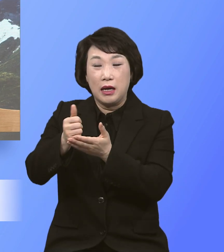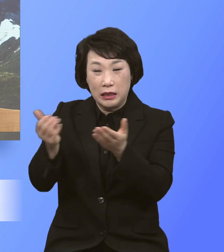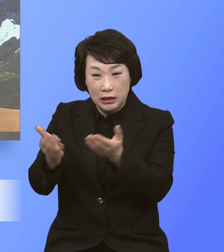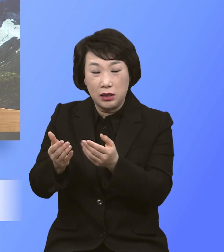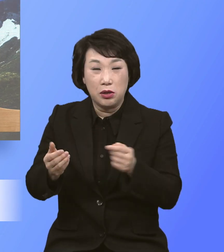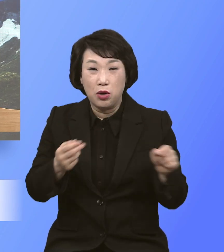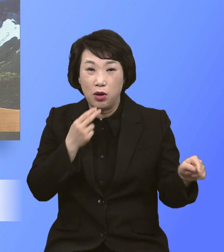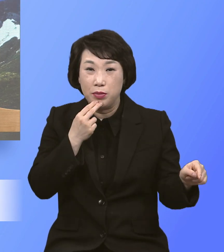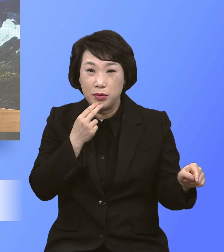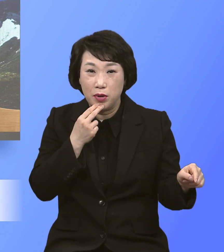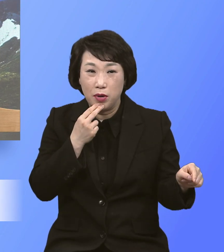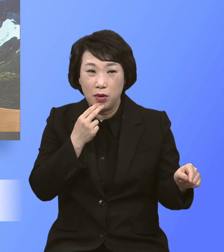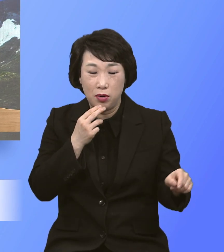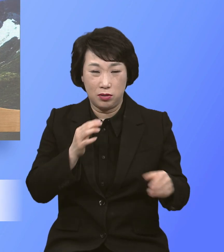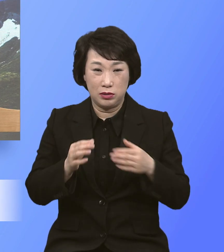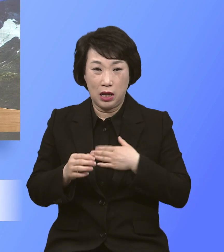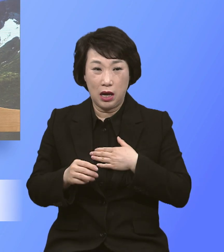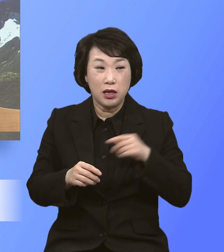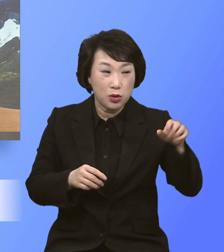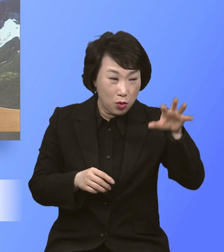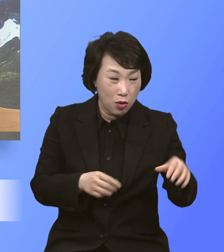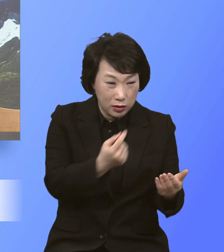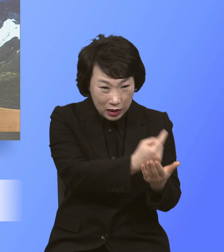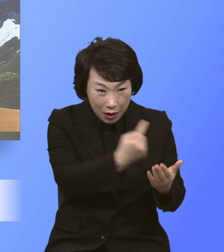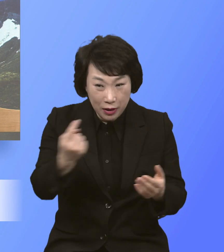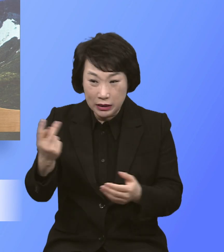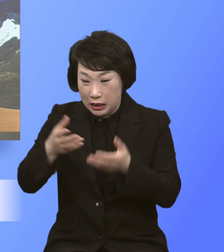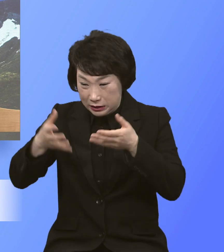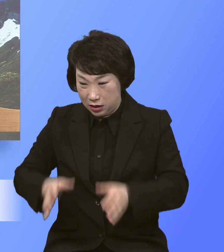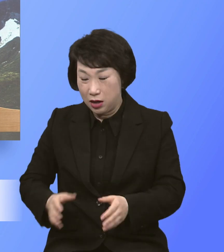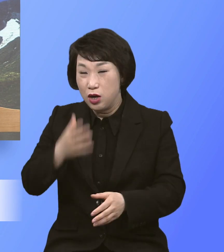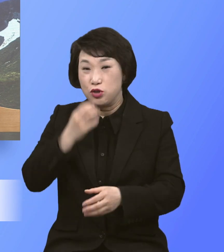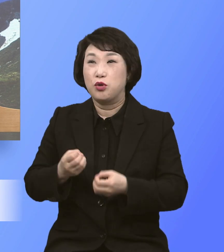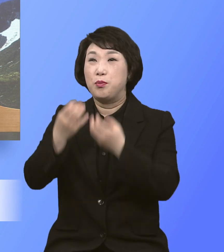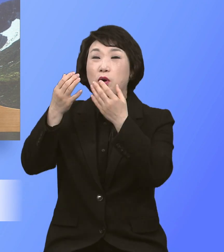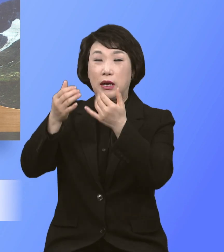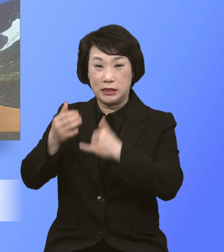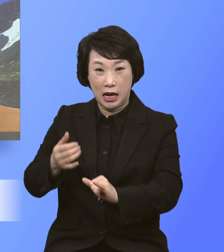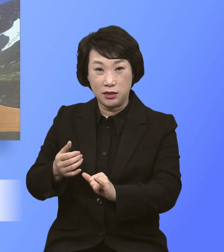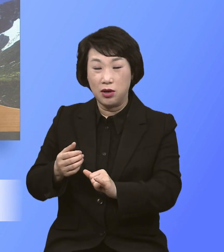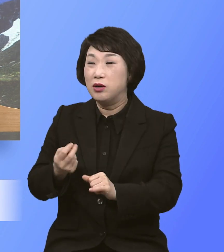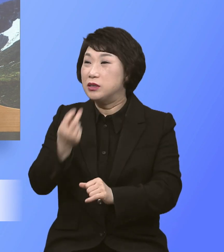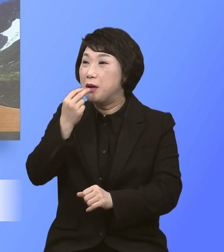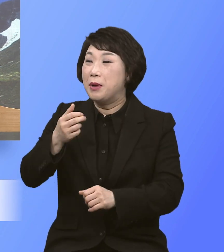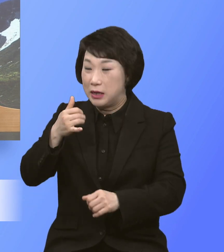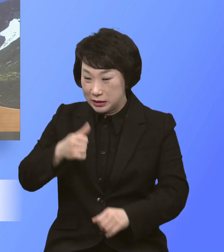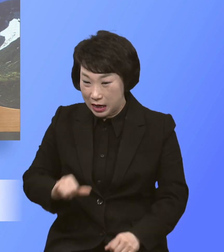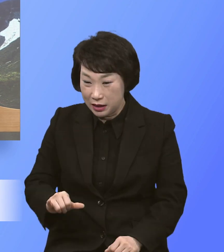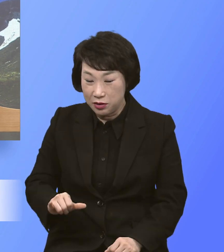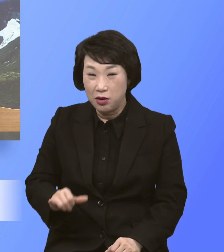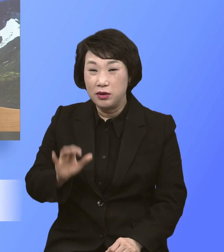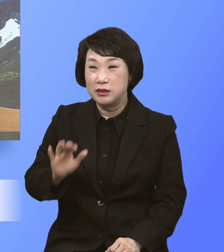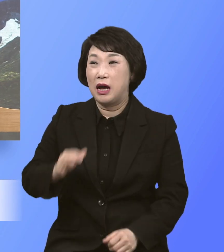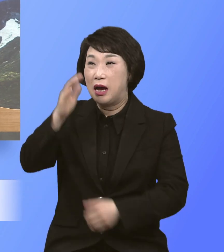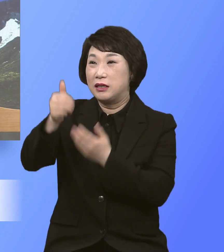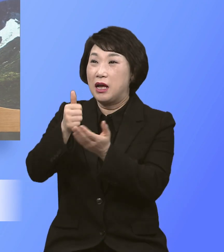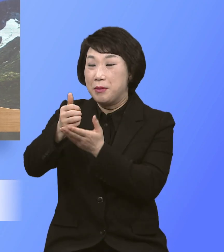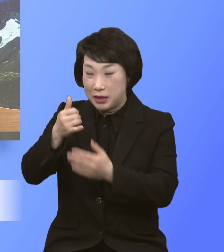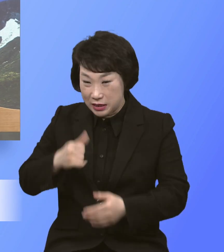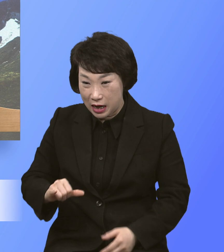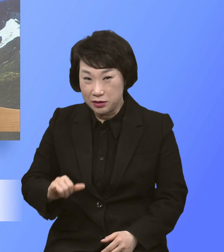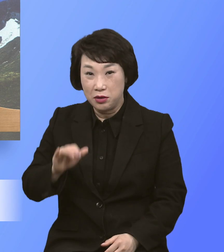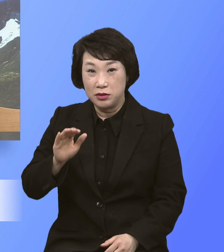역사도, 내가 거기서 거듭나서 축복의 자녀, 생명의 자녀, 하나님의